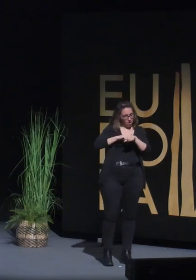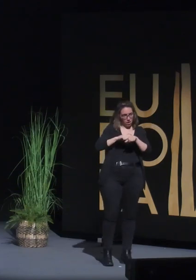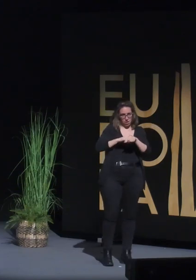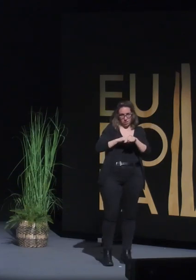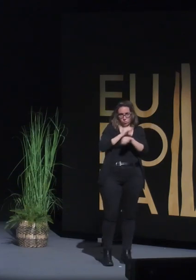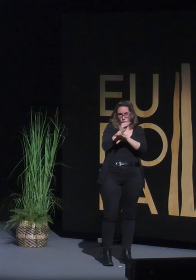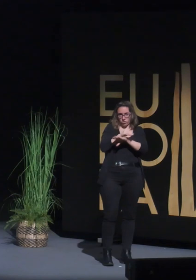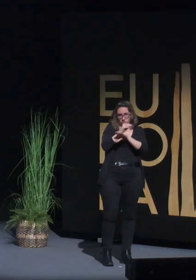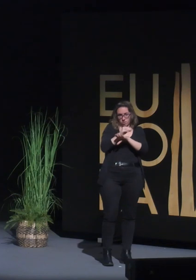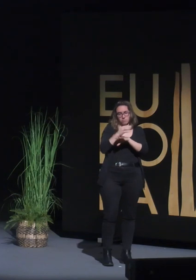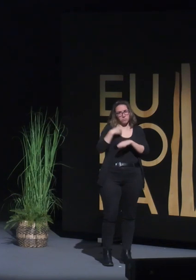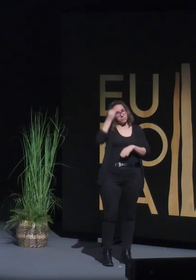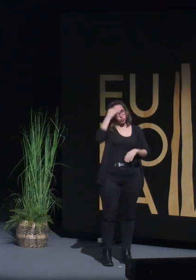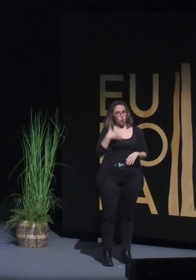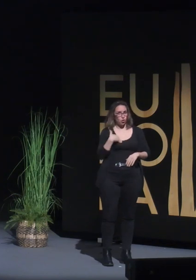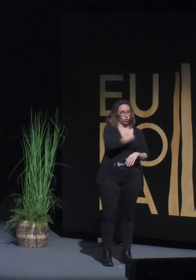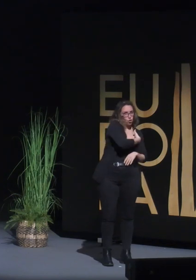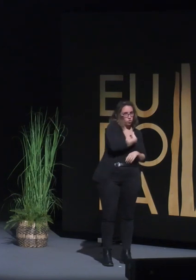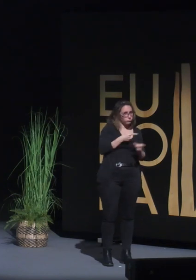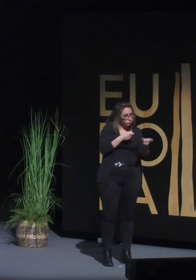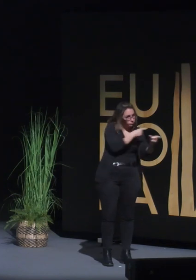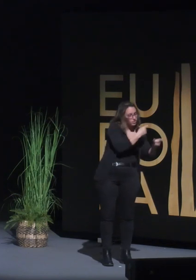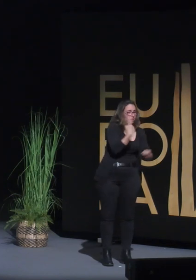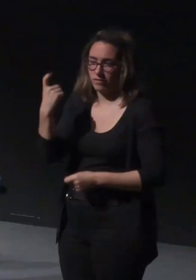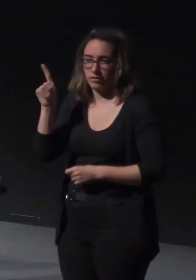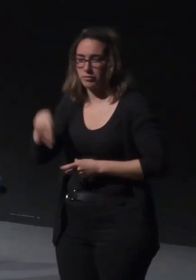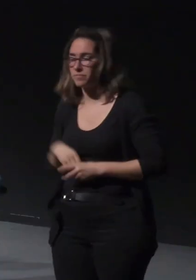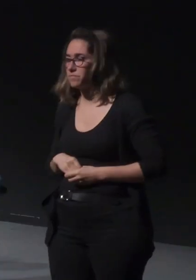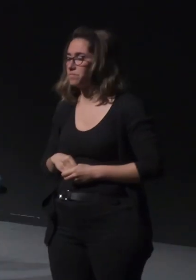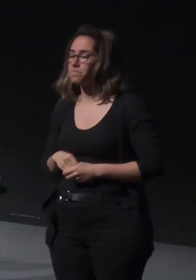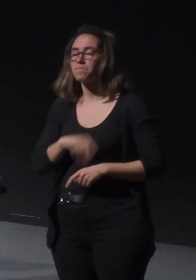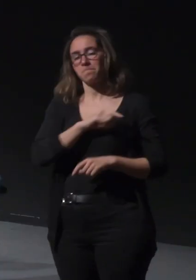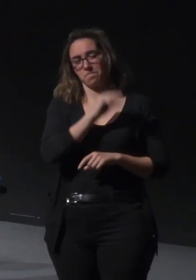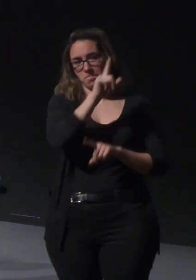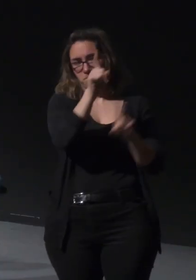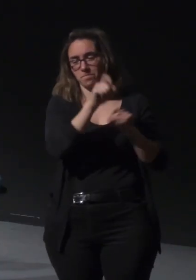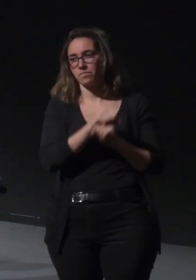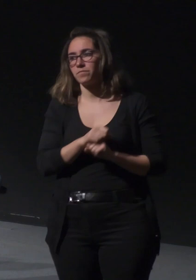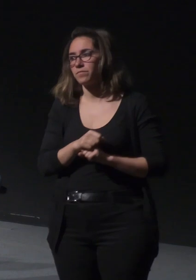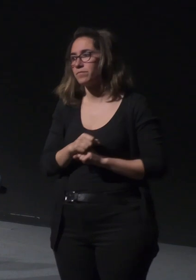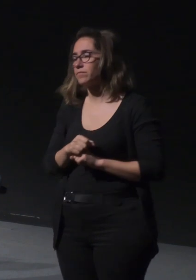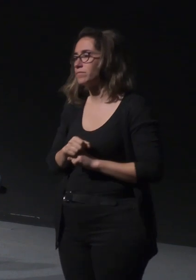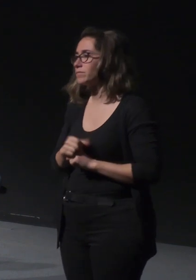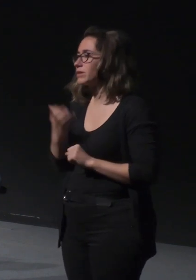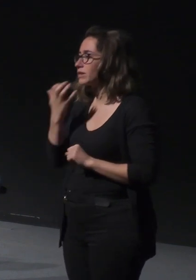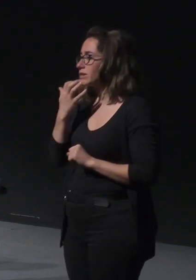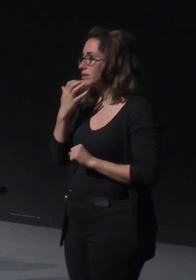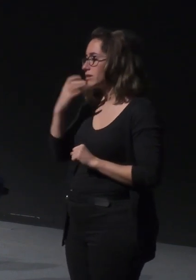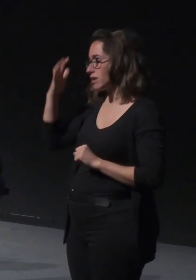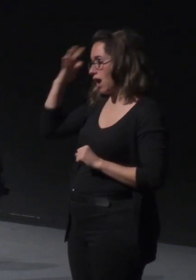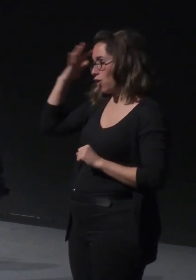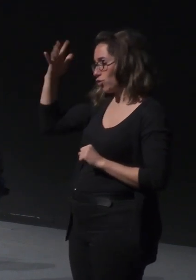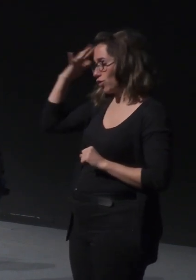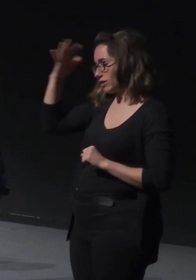madre de Rambo creo que es necesaria también. Yo creo que sí. Si un adolescente se exige más a nivel estudiantil y no lo consigue,